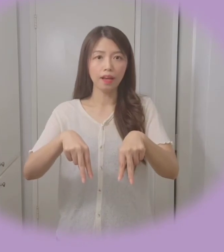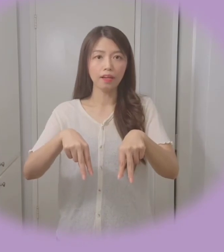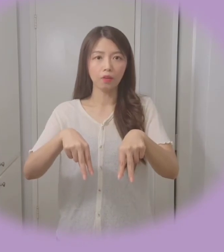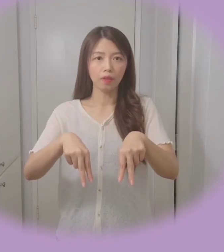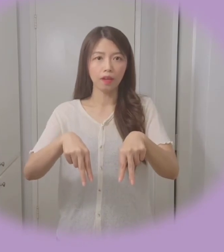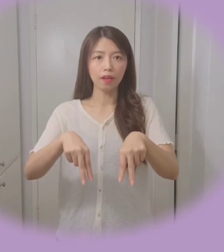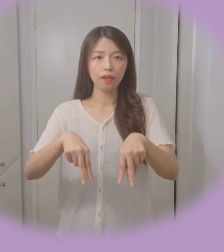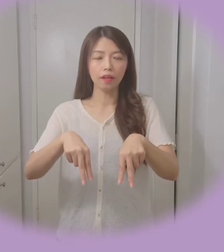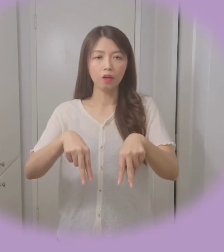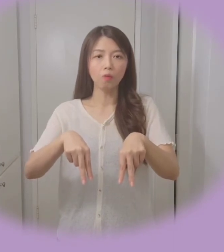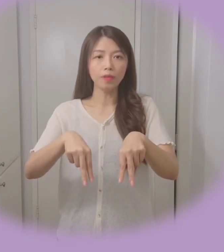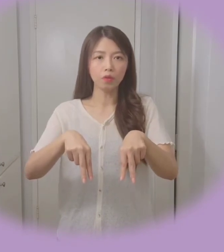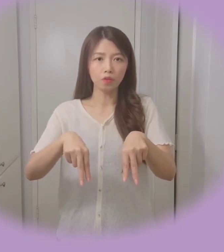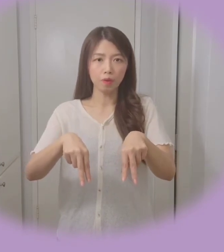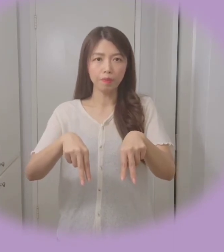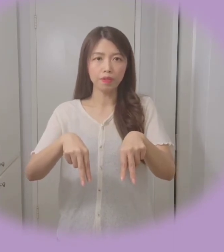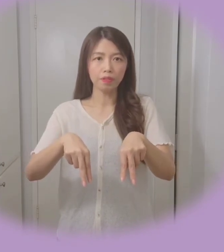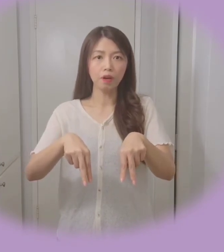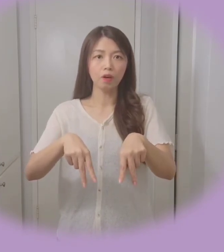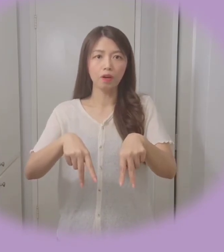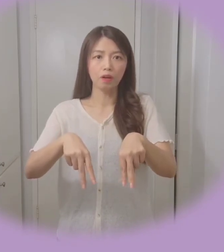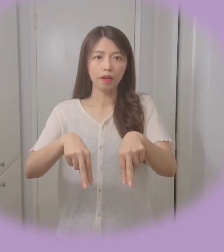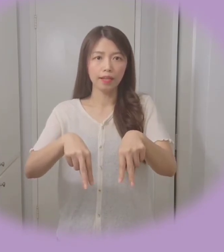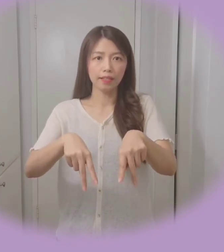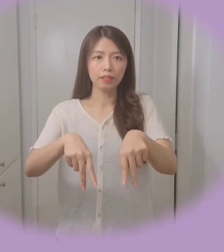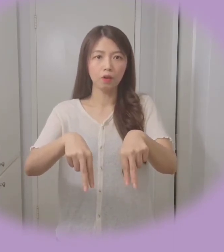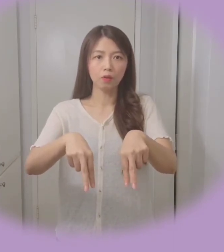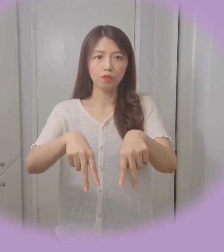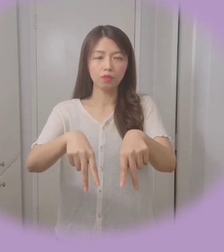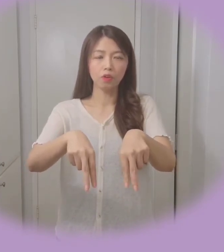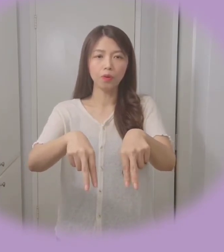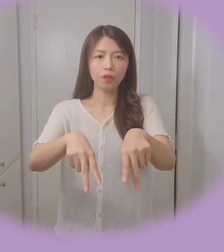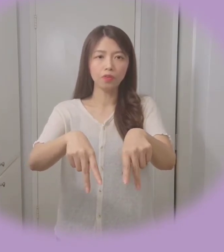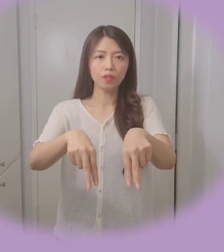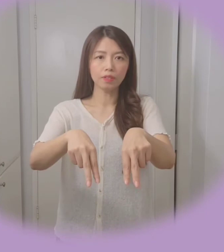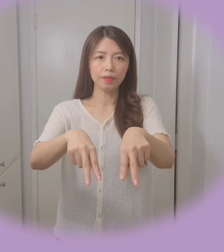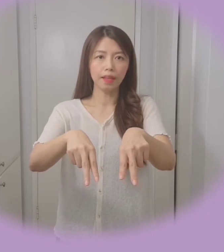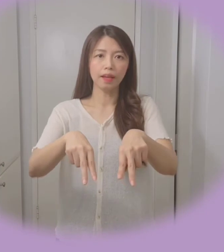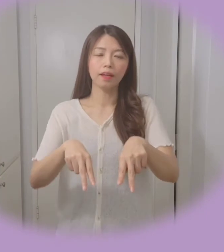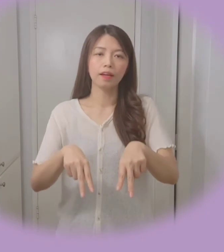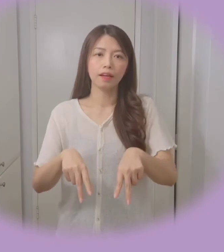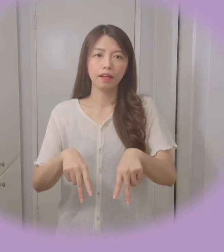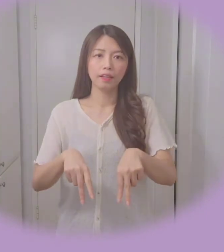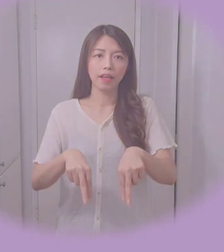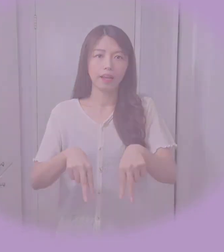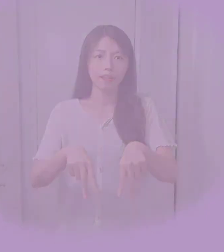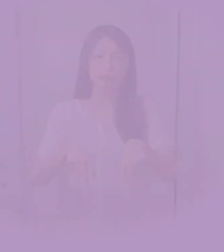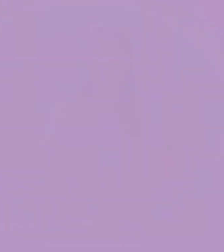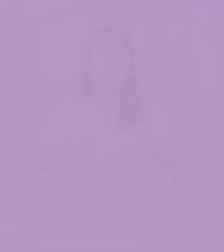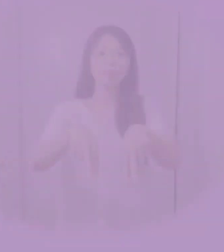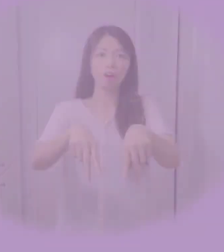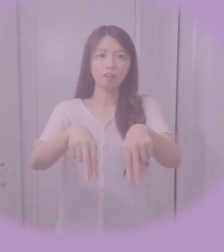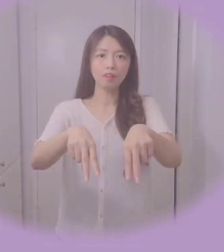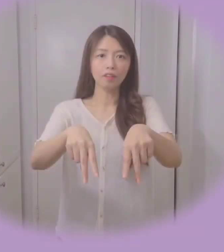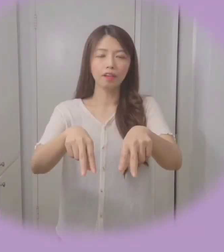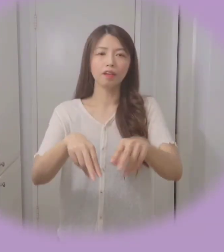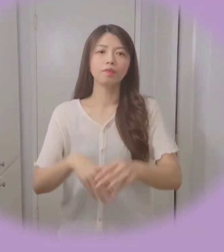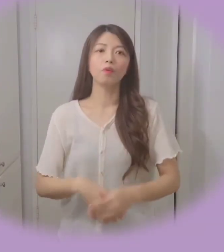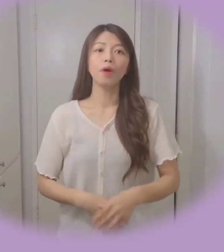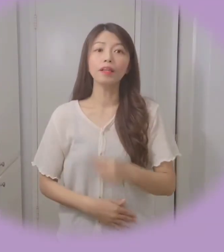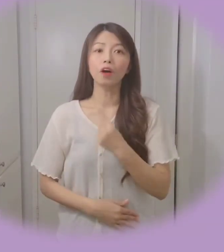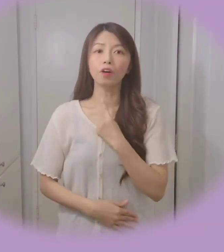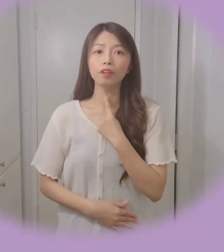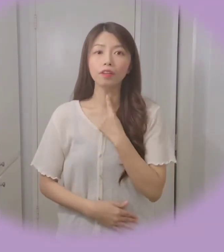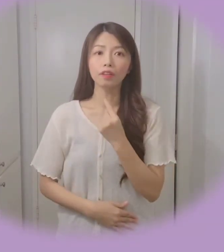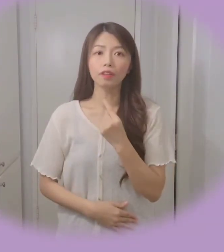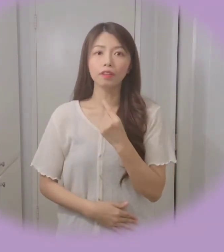양손을 다 이렇게 검지하고 종이처럼 펴셔서 같이 걸어주는 걸로 표현해 주겠습니다. 나란히 걷던,